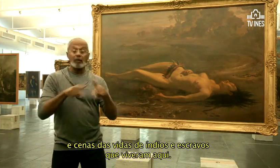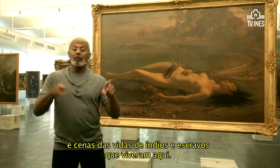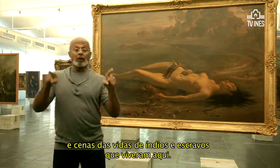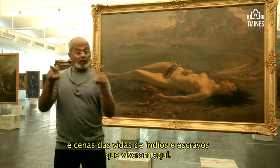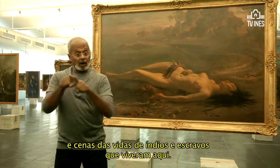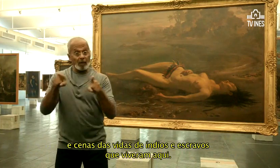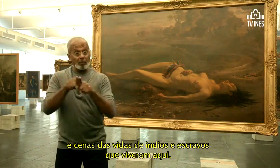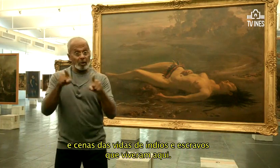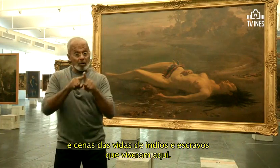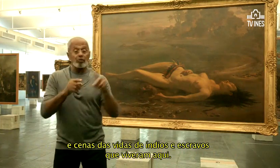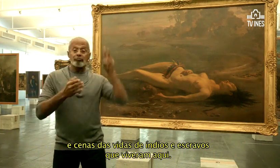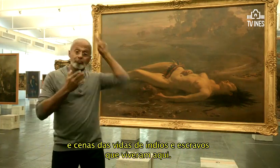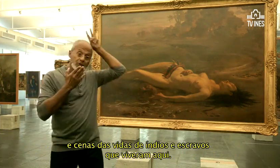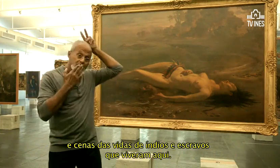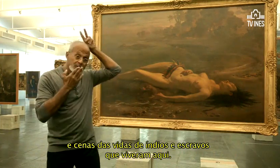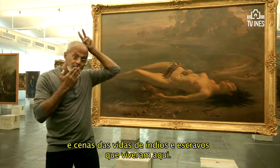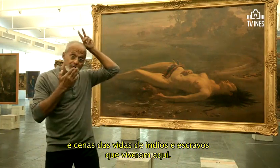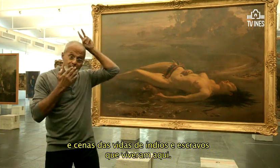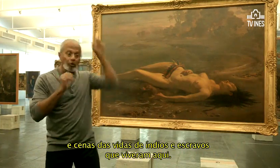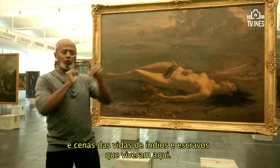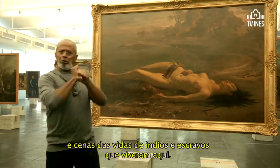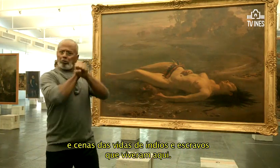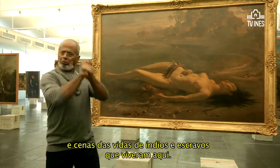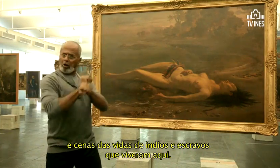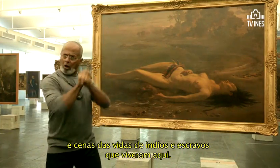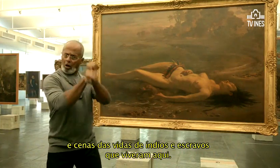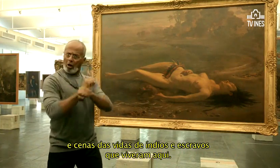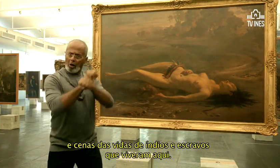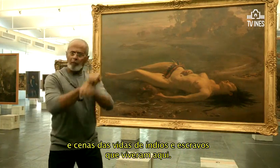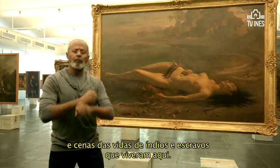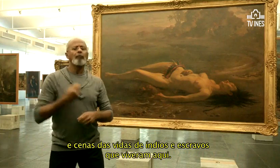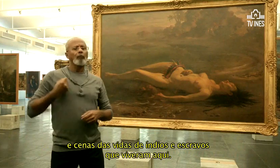e cenas das vidas de índios e escravos que viveram aqui.